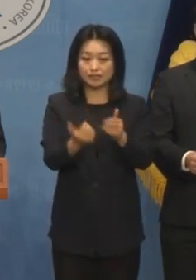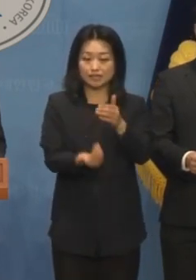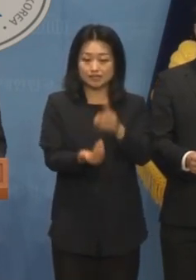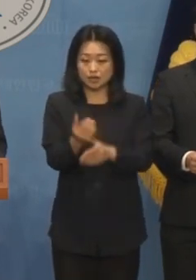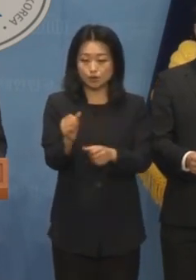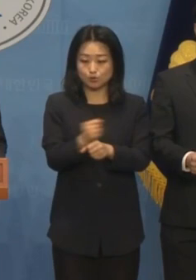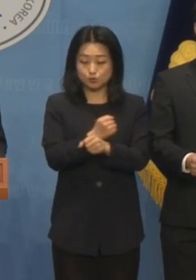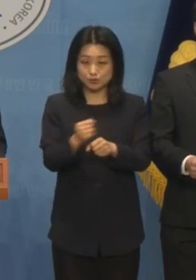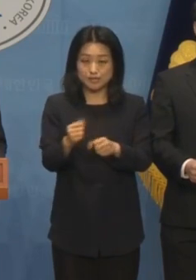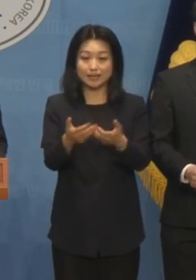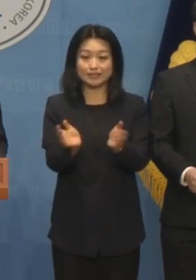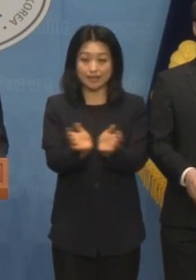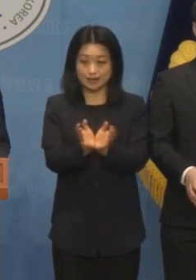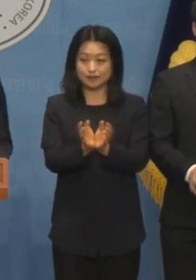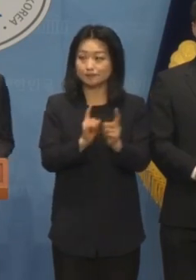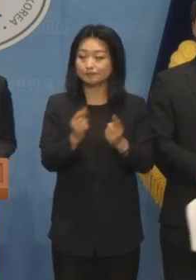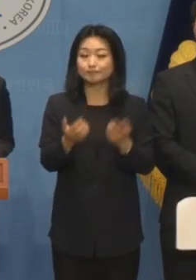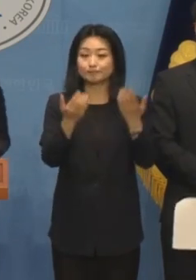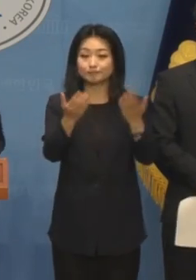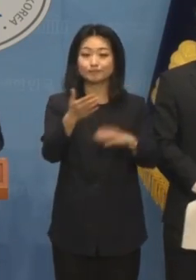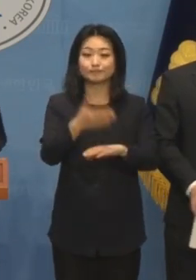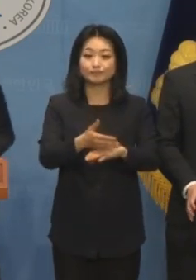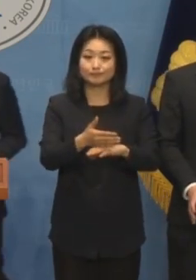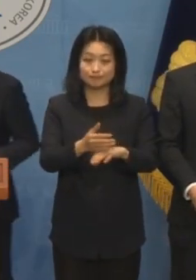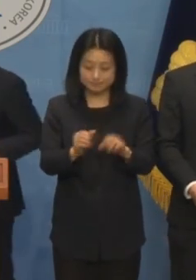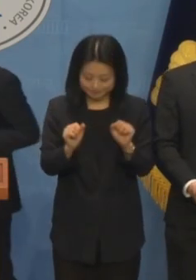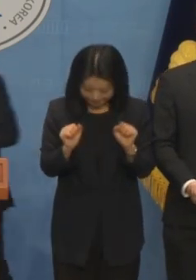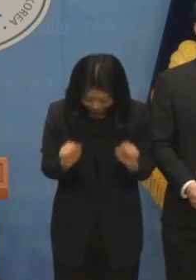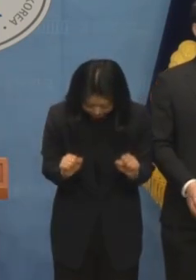사건조작 특별대책단 1동 감사합니다.